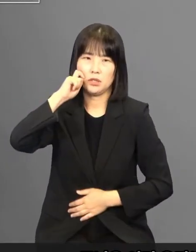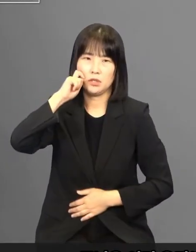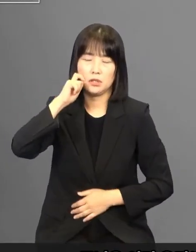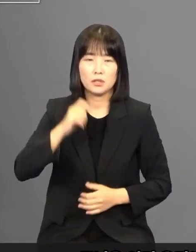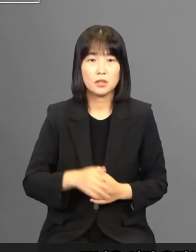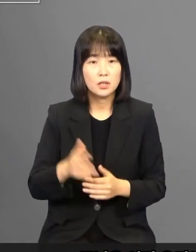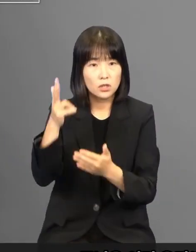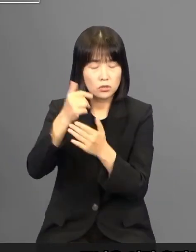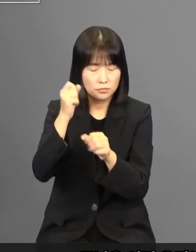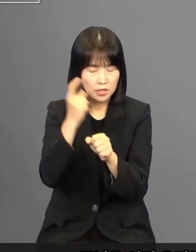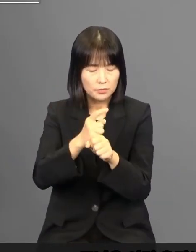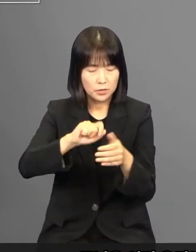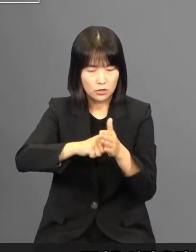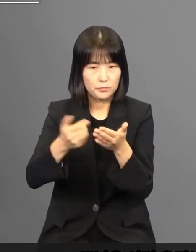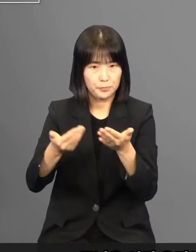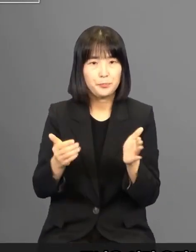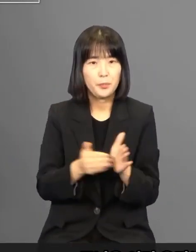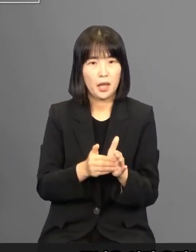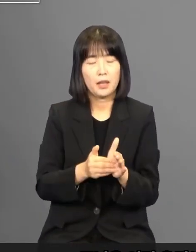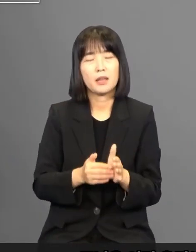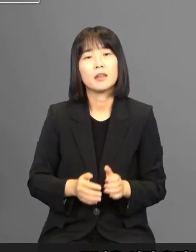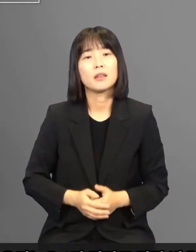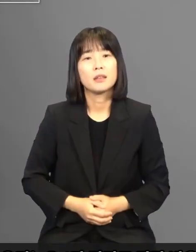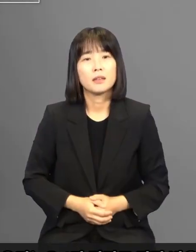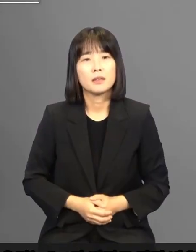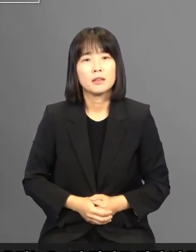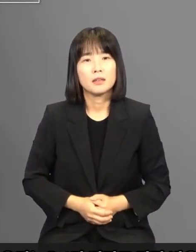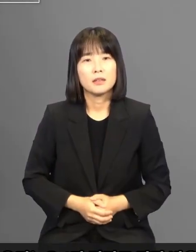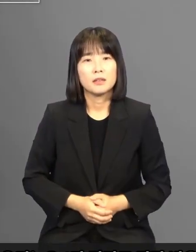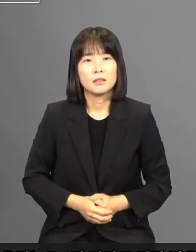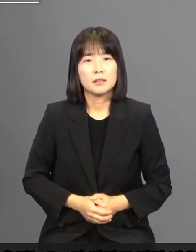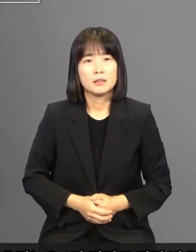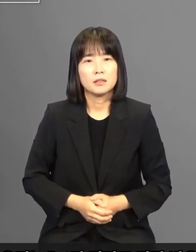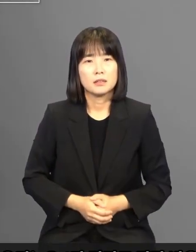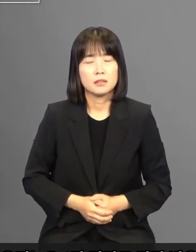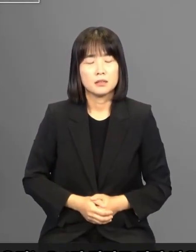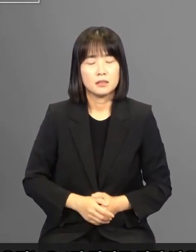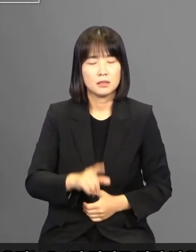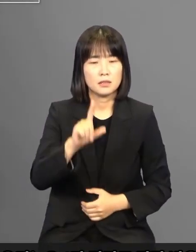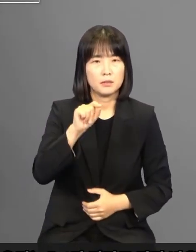주님은 이미 우리에게 열쇠를 주셨다는 거예요. 우리는요 1만 달란트